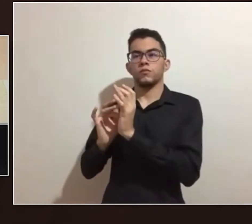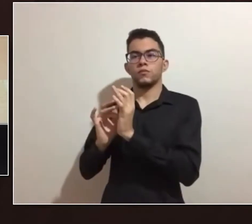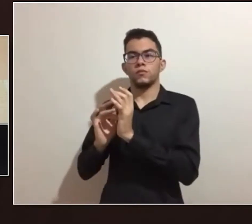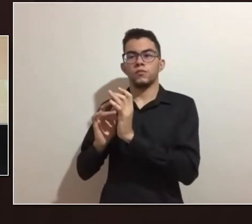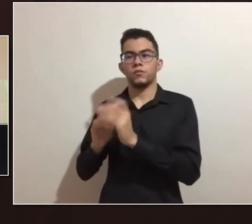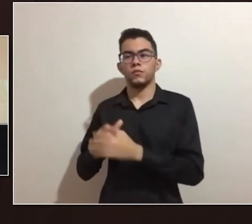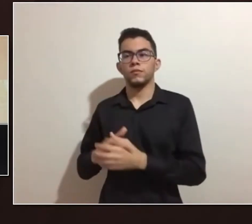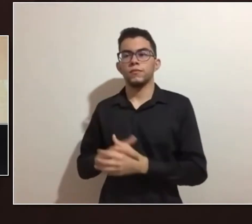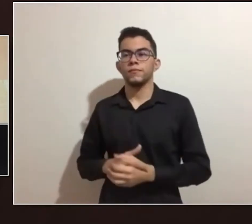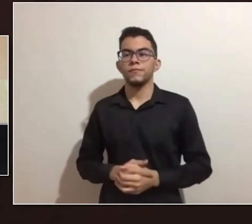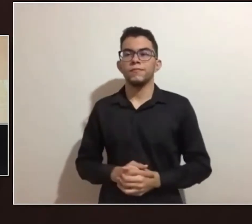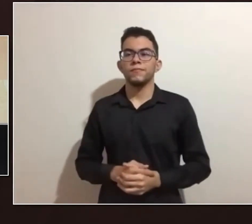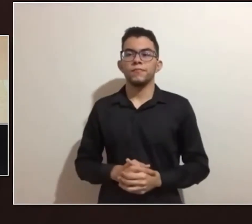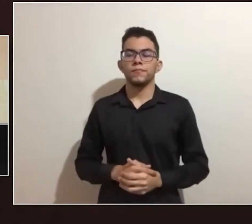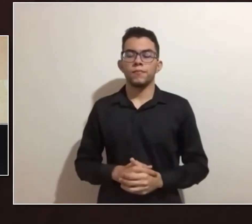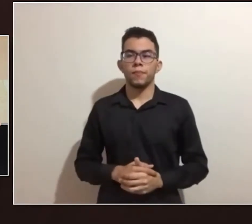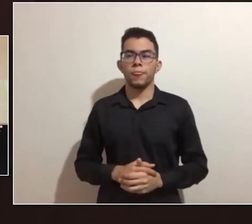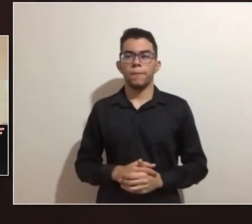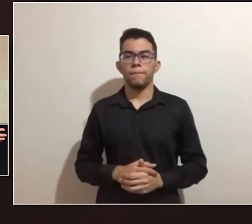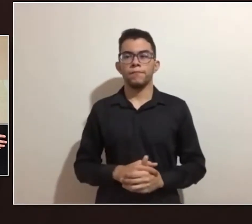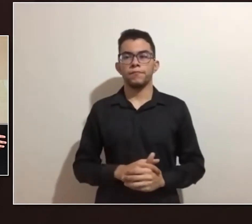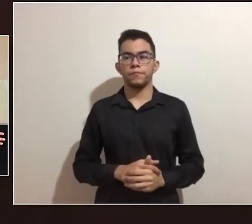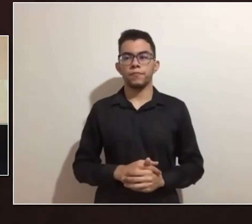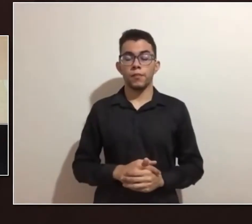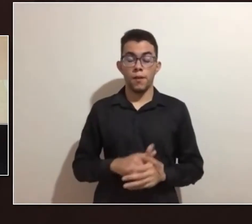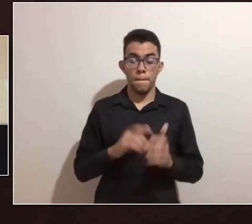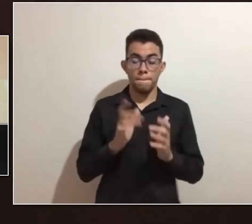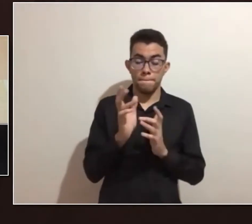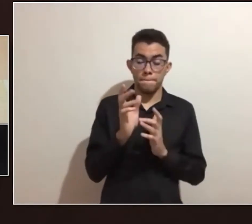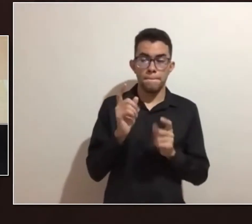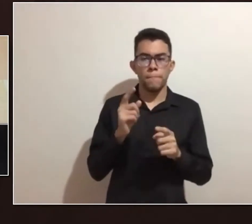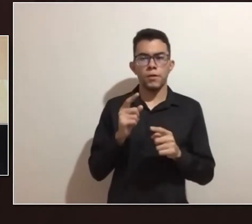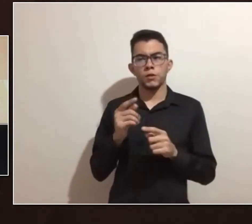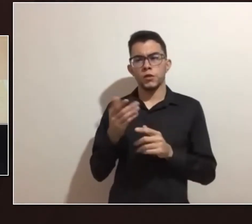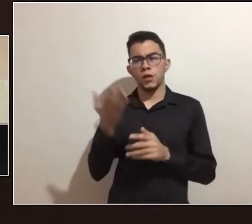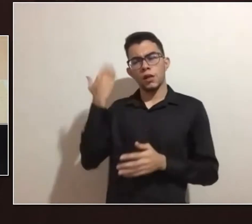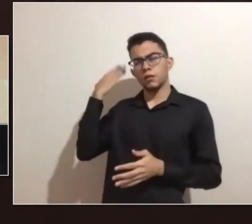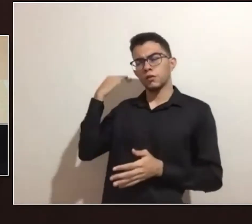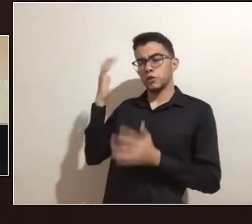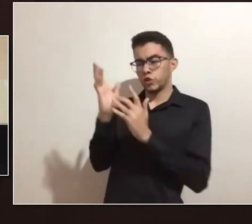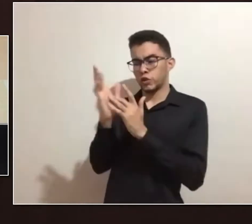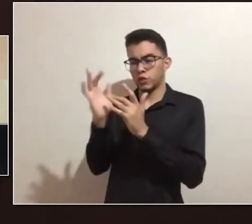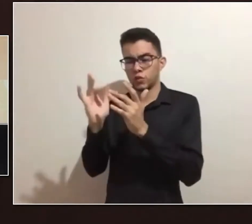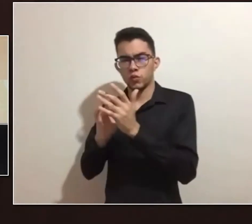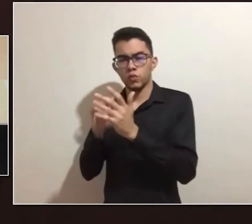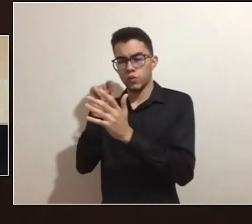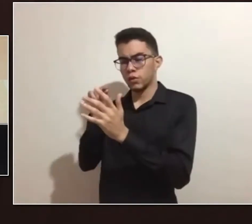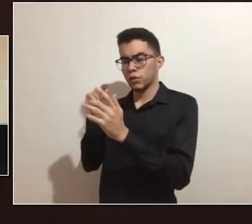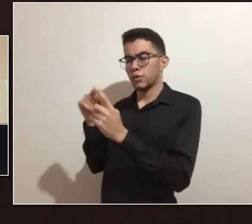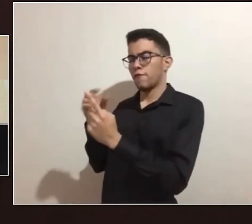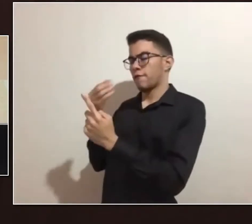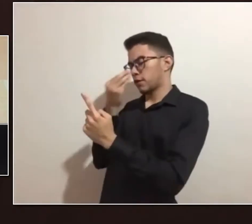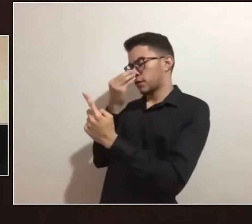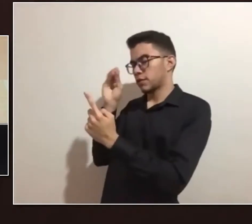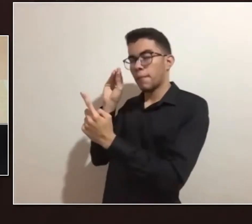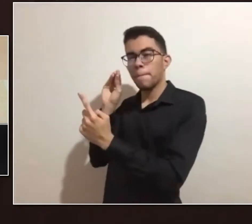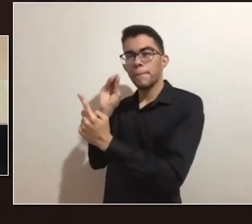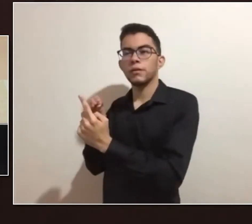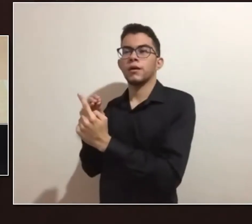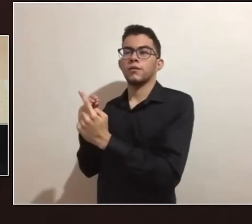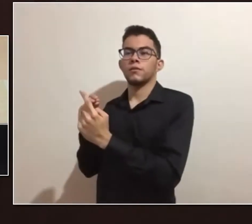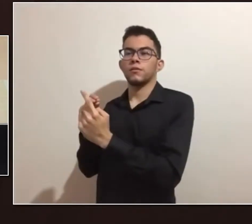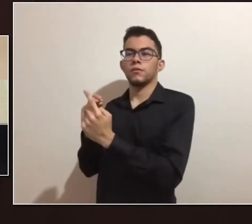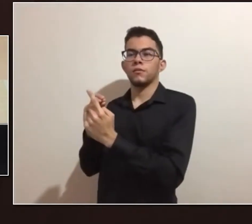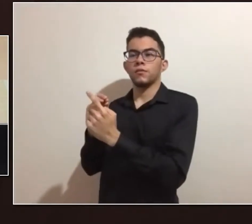os construtores judeus rejeitaram, mas para Deus essa pedra se tornou a pedra